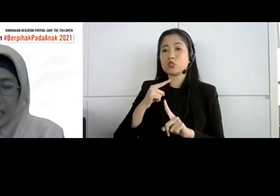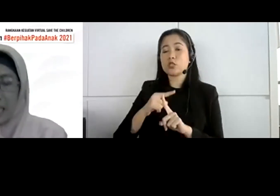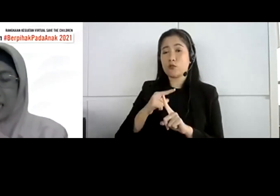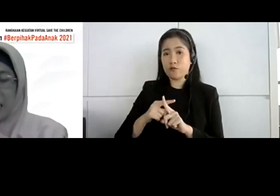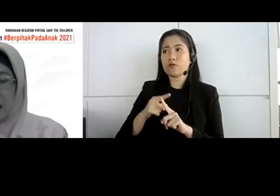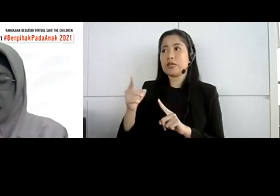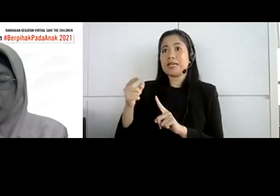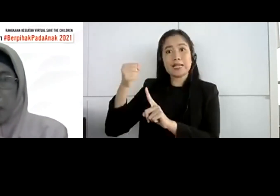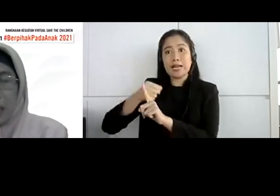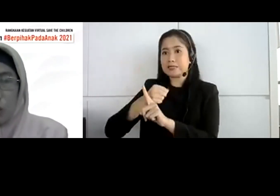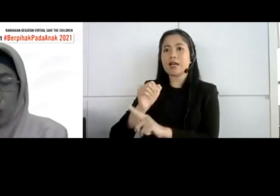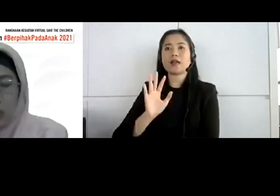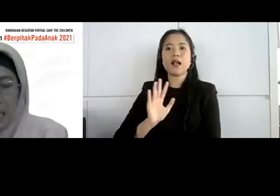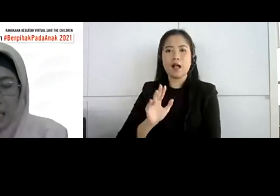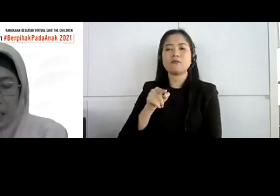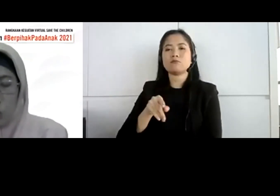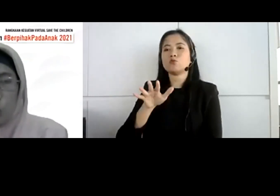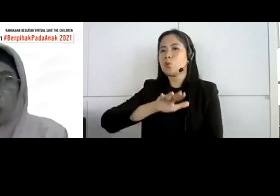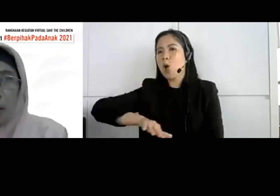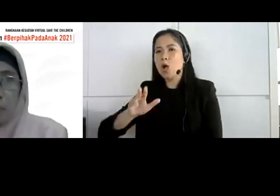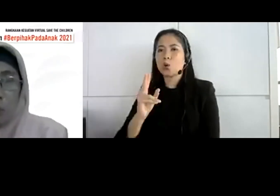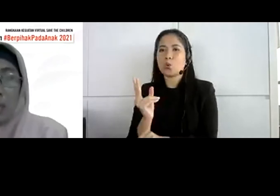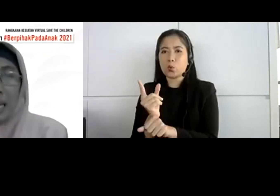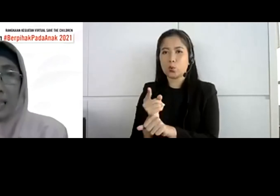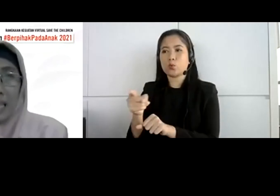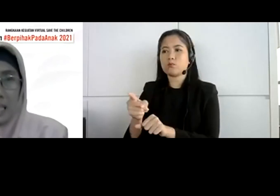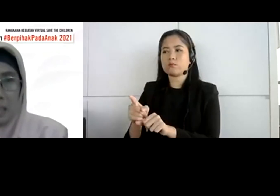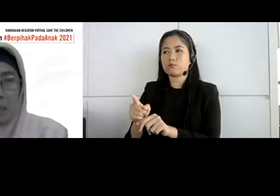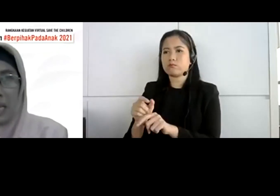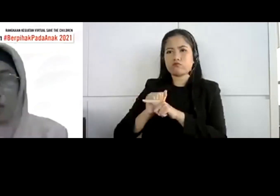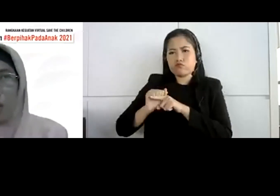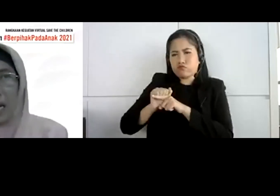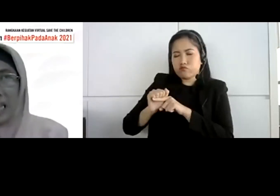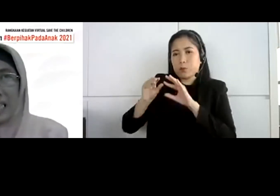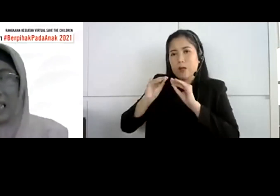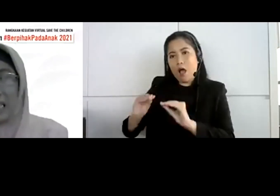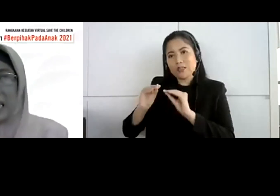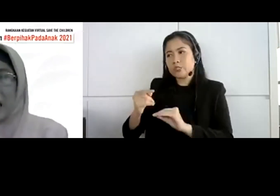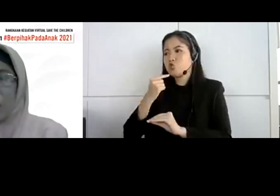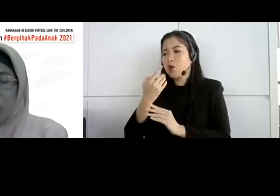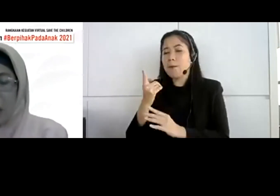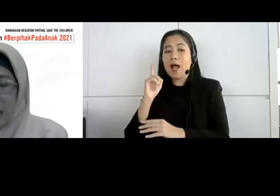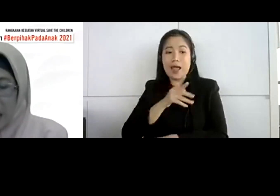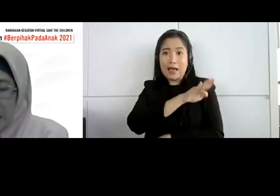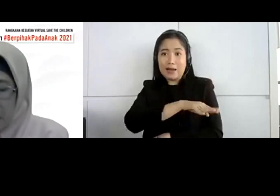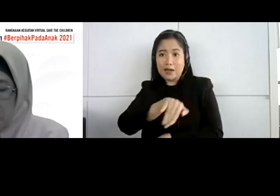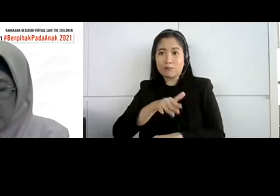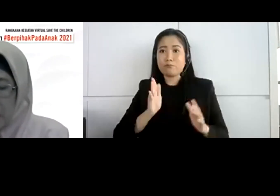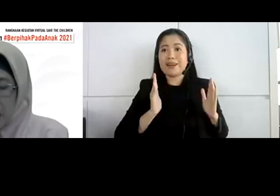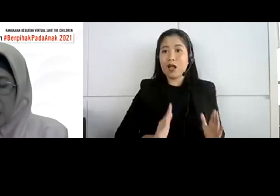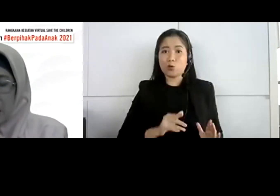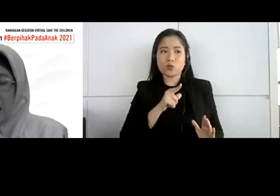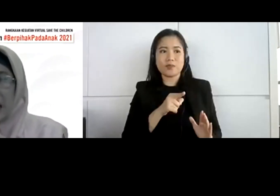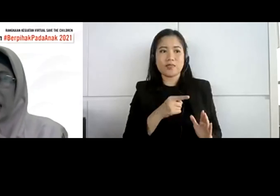melalui kekerasan. Para guru dilatih untuk mampu mengatasi perilaku anak yang tidak sesuai dengan